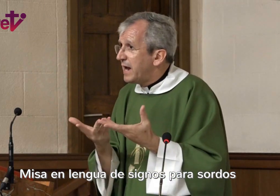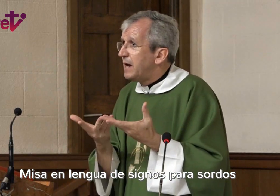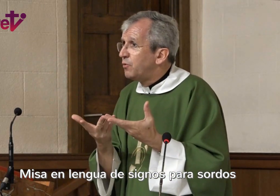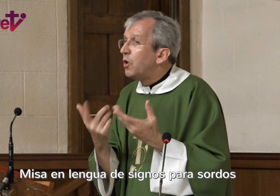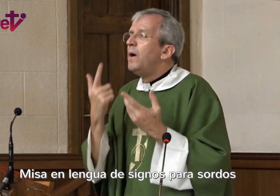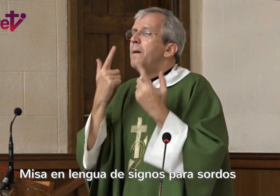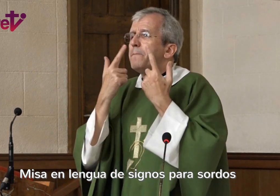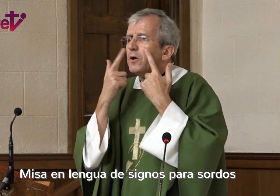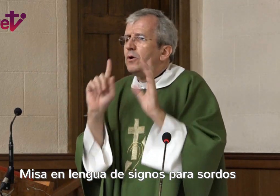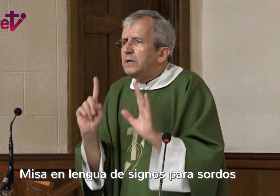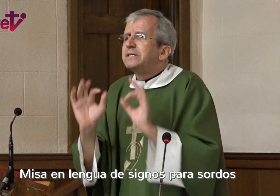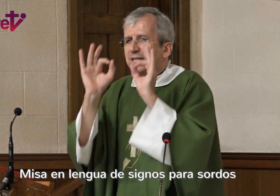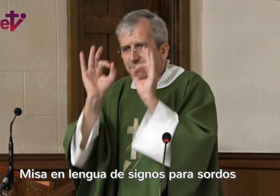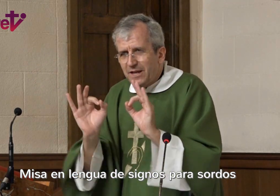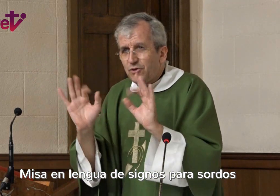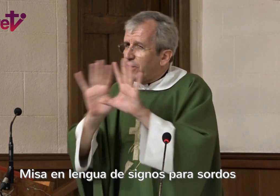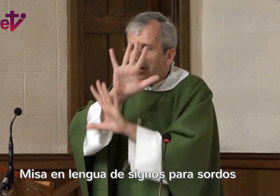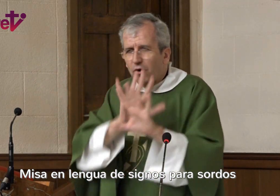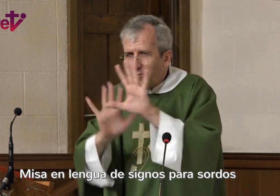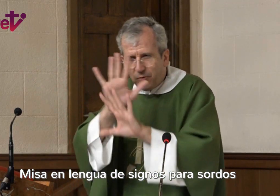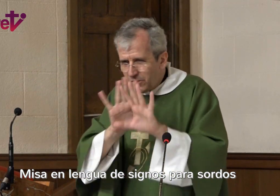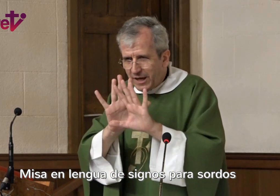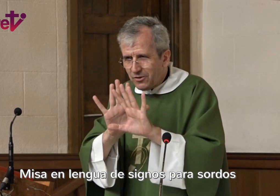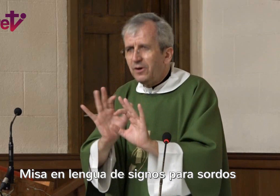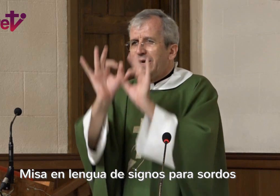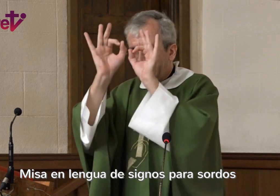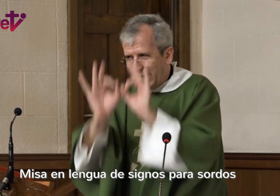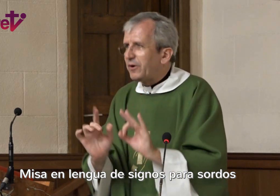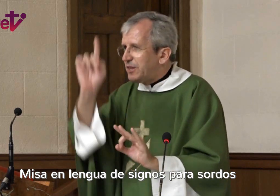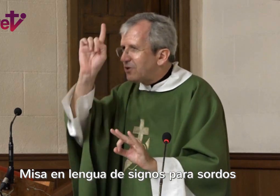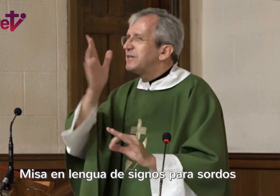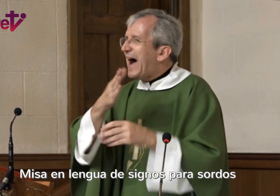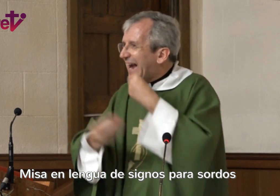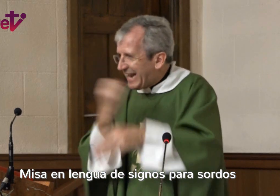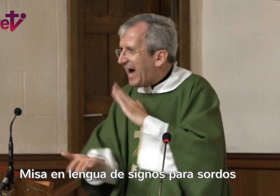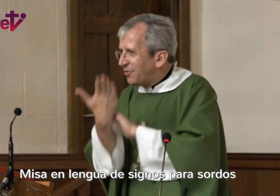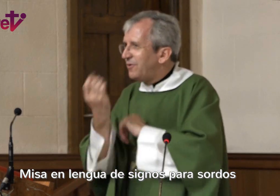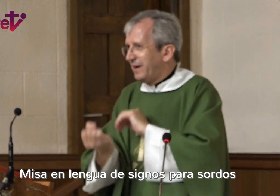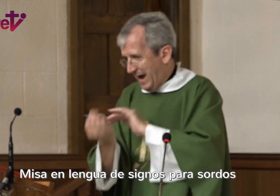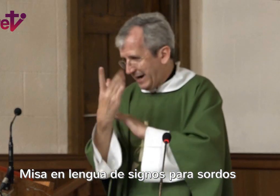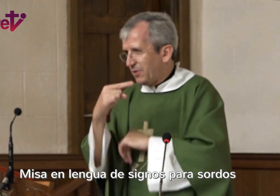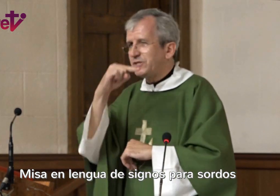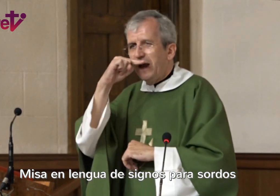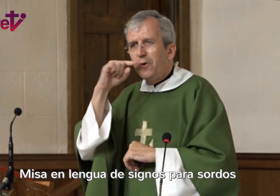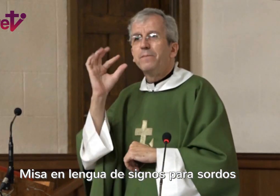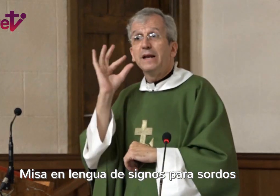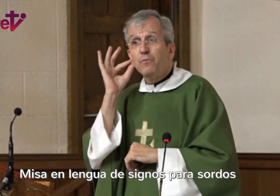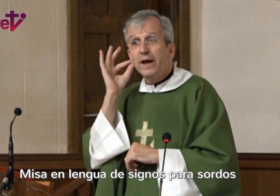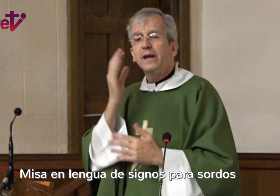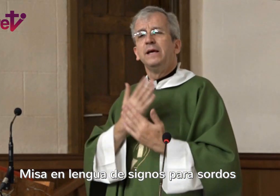el mundo pero sabiendo y no confundiendo que lo que Dios ha creado ha creado el hombre y la mujer